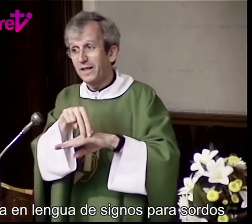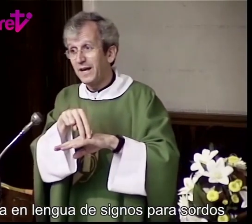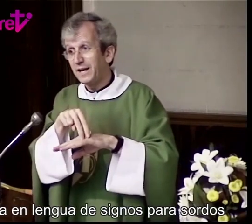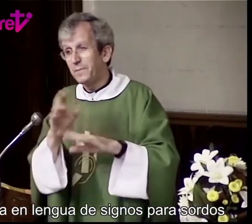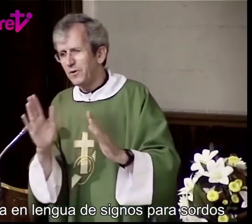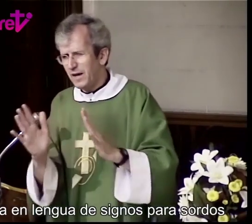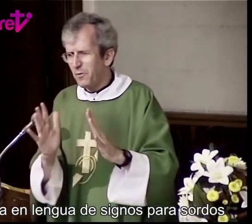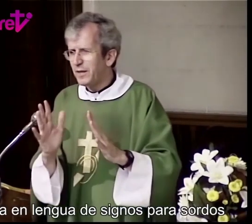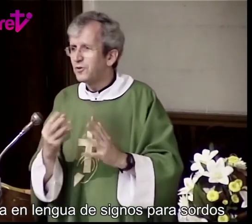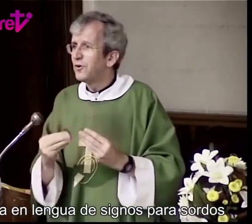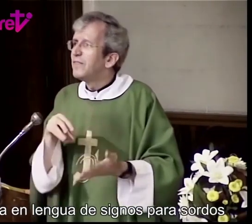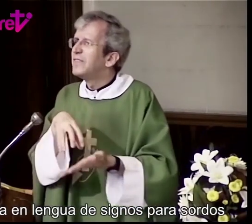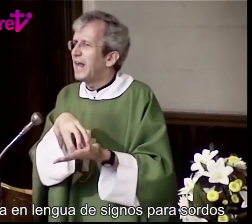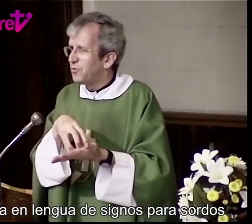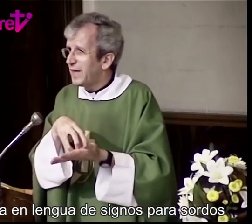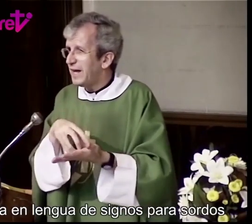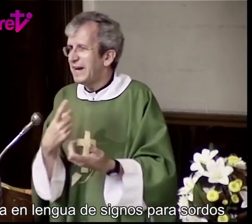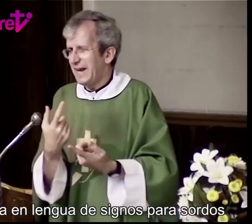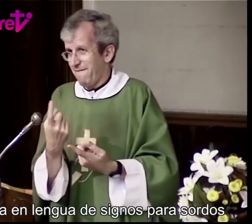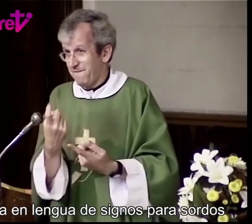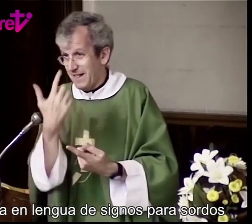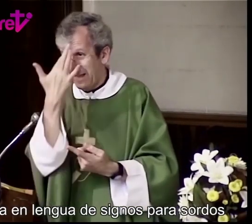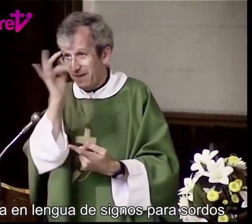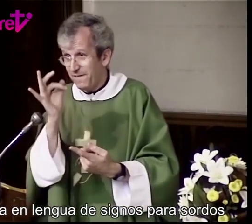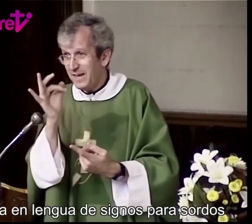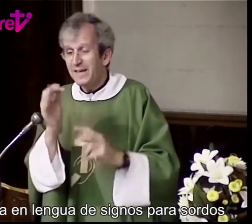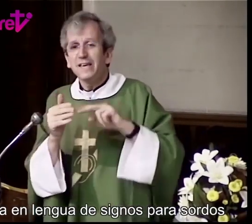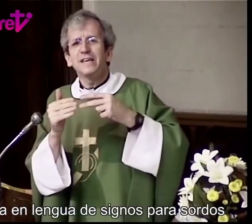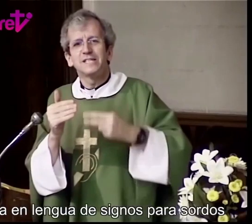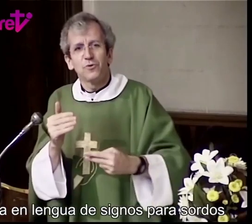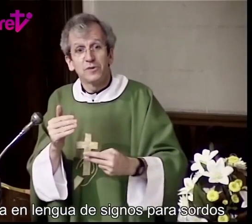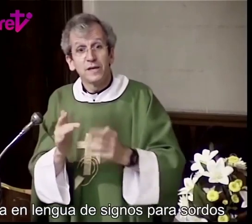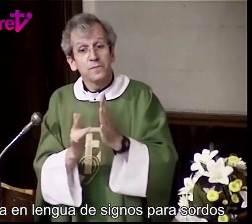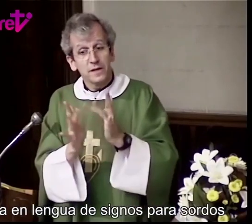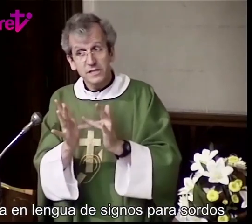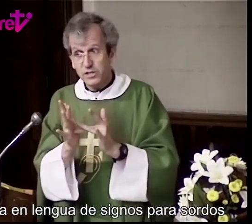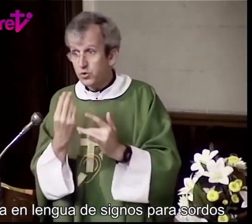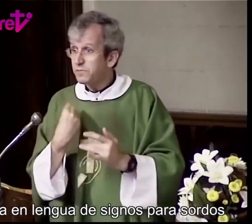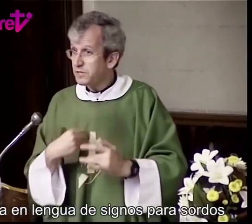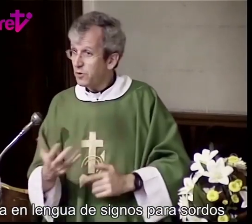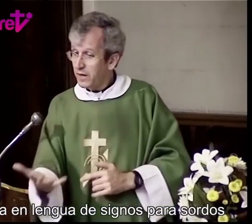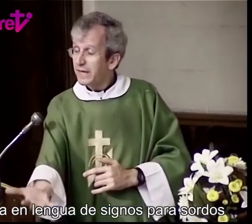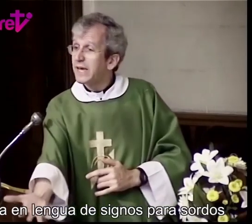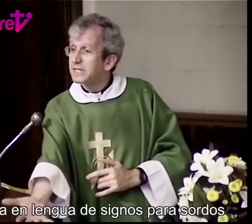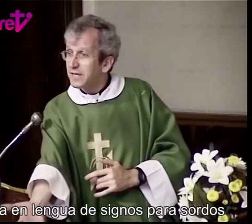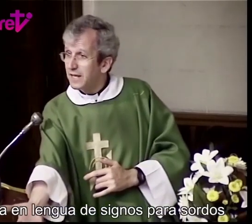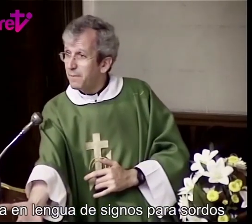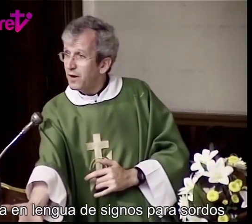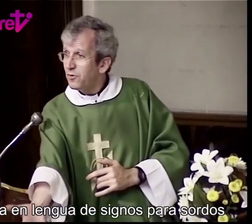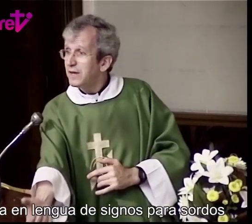andar, pero llega el momento de la duda, la falta de fe, y se hunde. Y es Jesús mismo que extiende la mano y